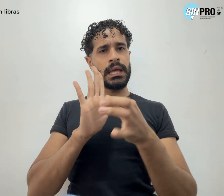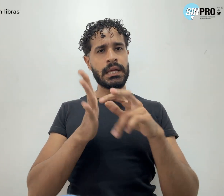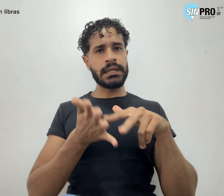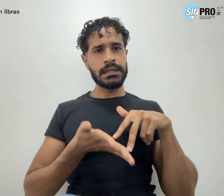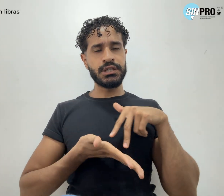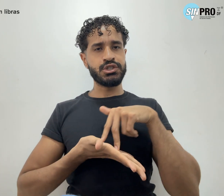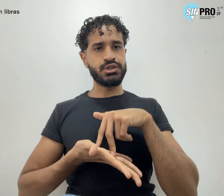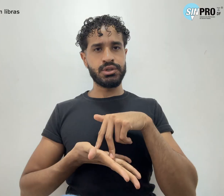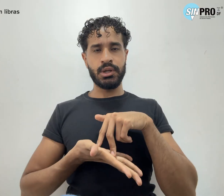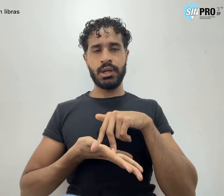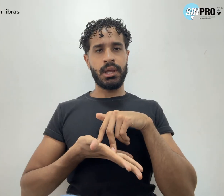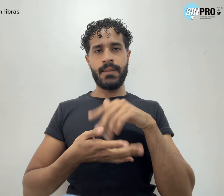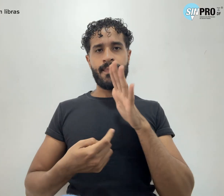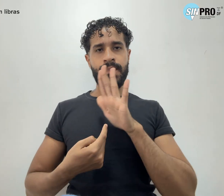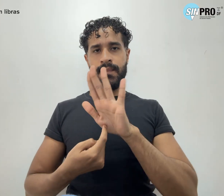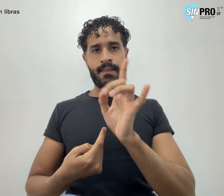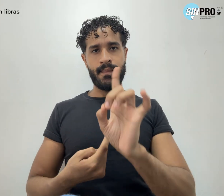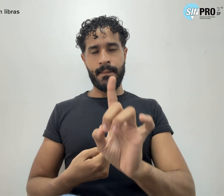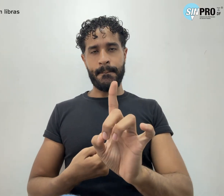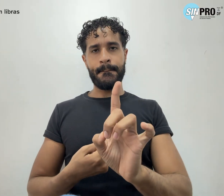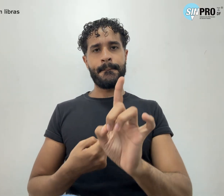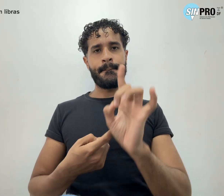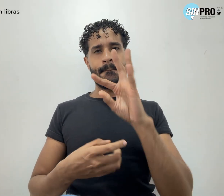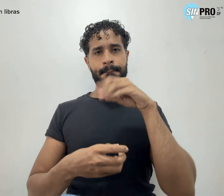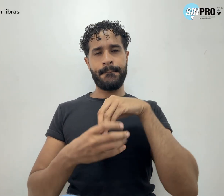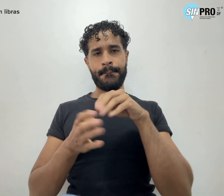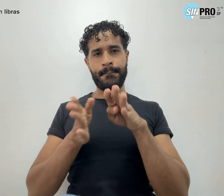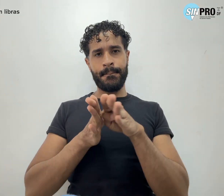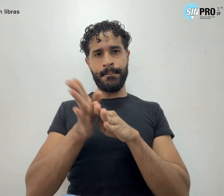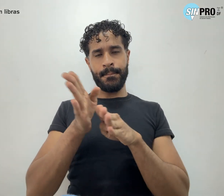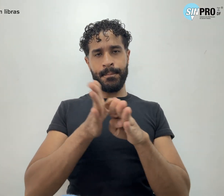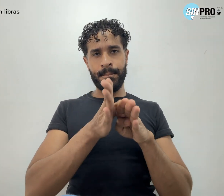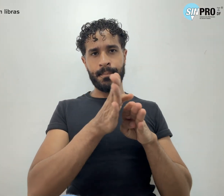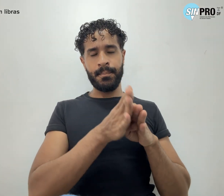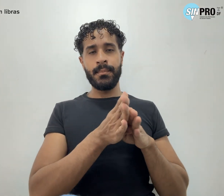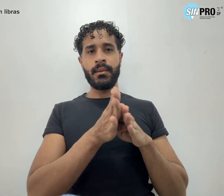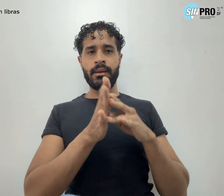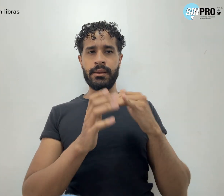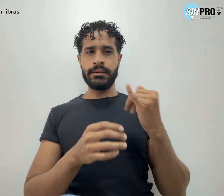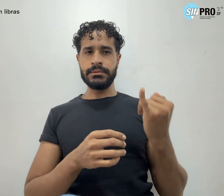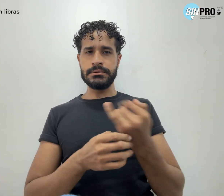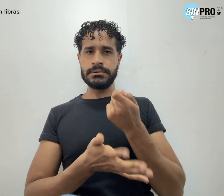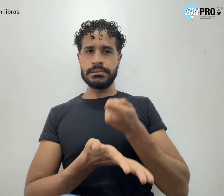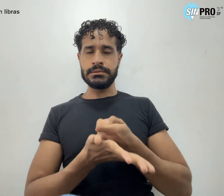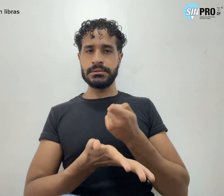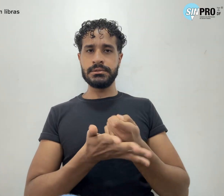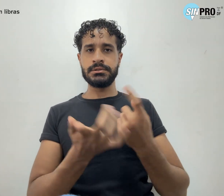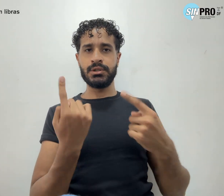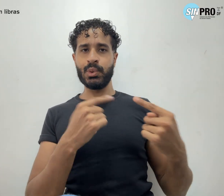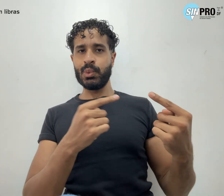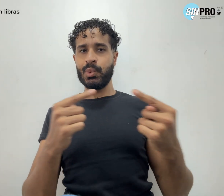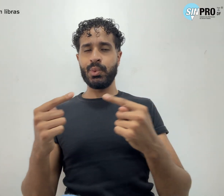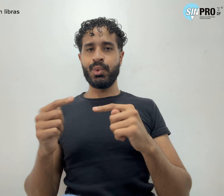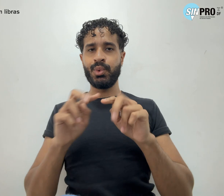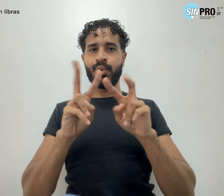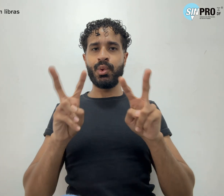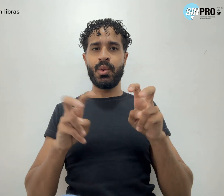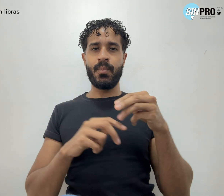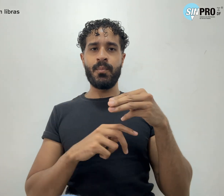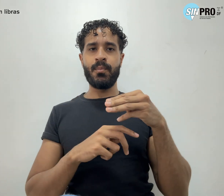não aponta em suas orientações a necessidade da discussão do movimento sindical